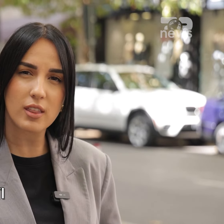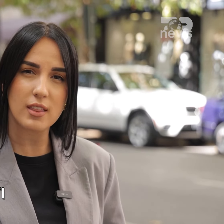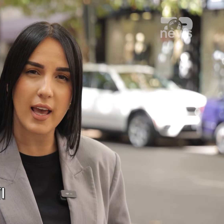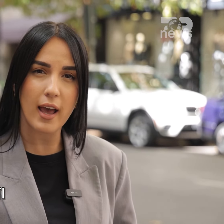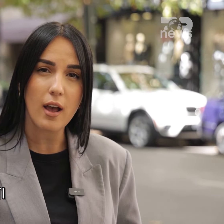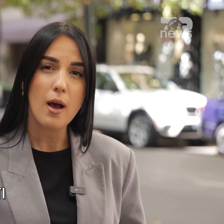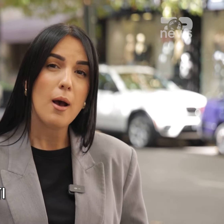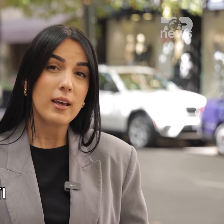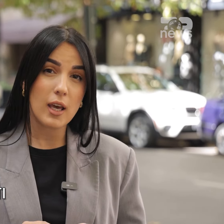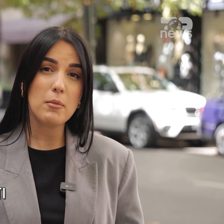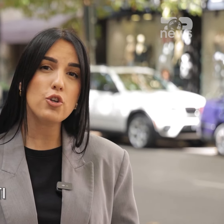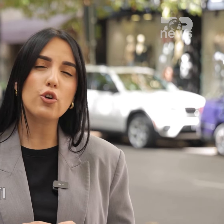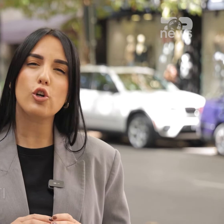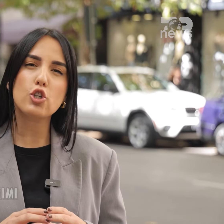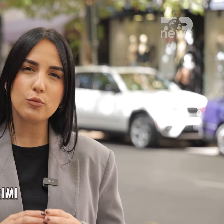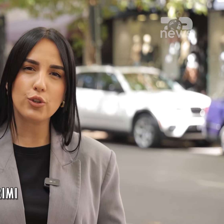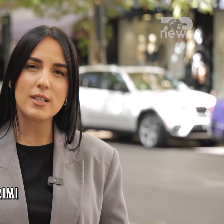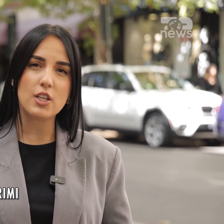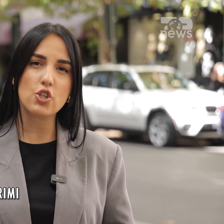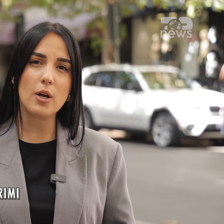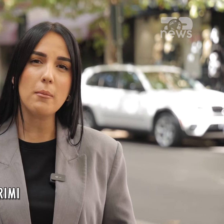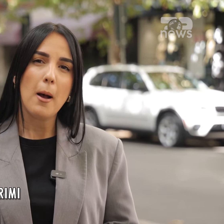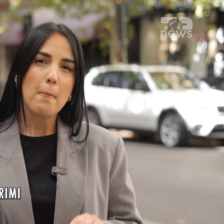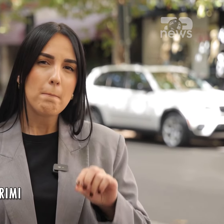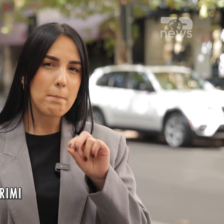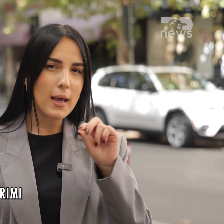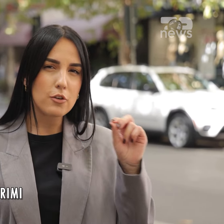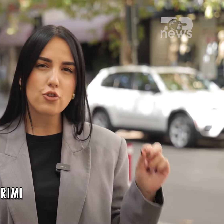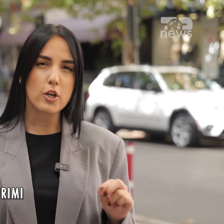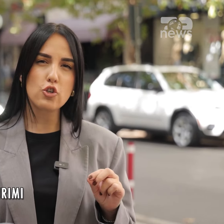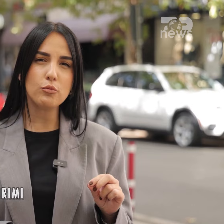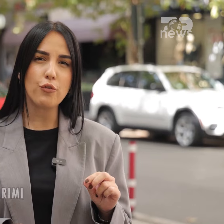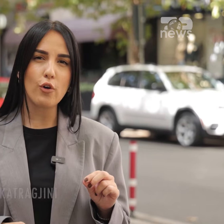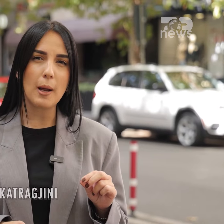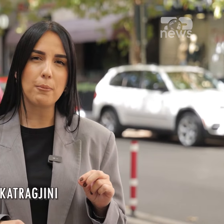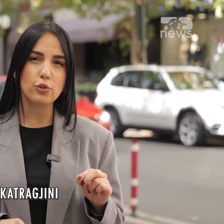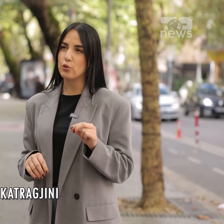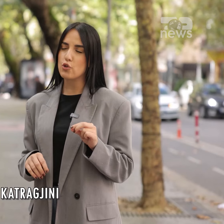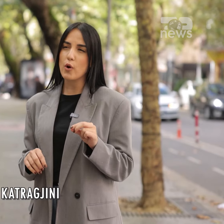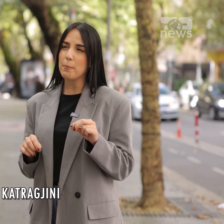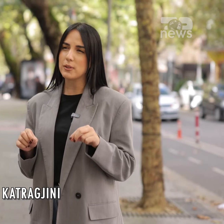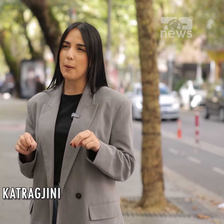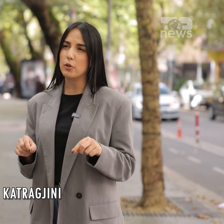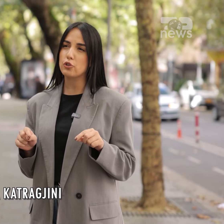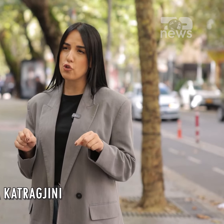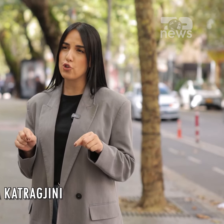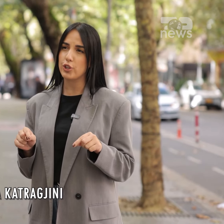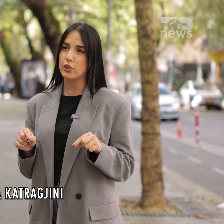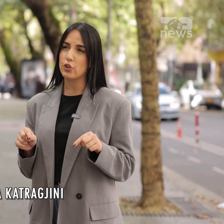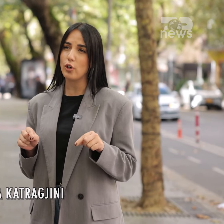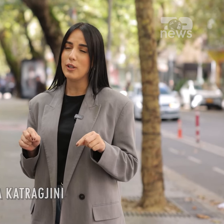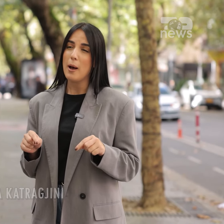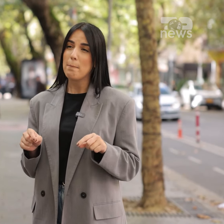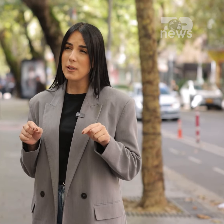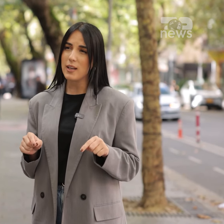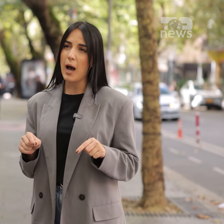ne kemi një rol shumë të rëndësishëm me gjëra shumë të vogla për të ndryshuar, për ta bërë këtë shoqërinë tonë më të